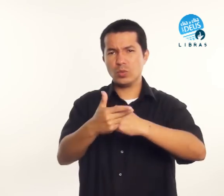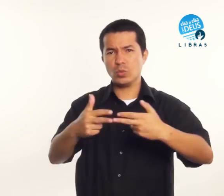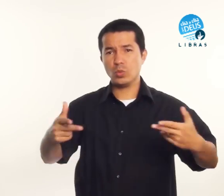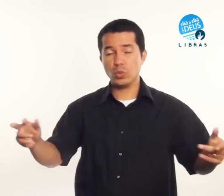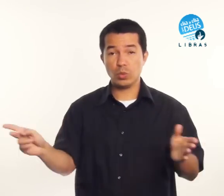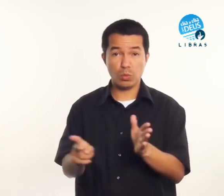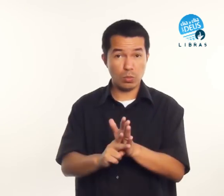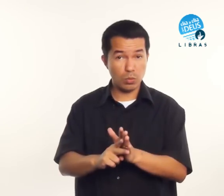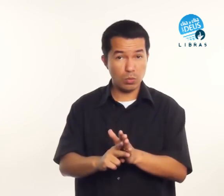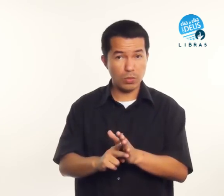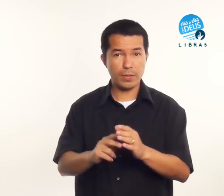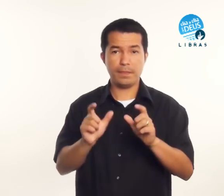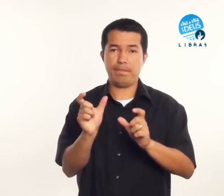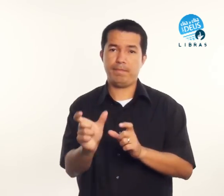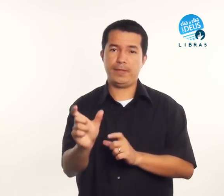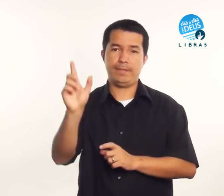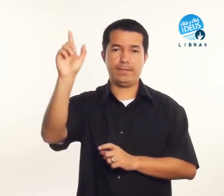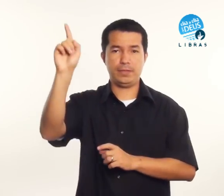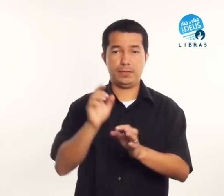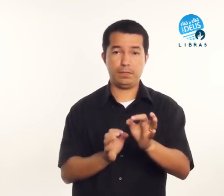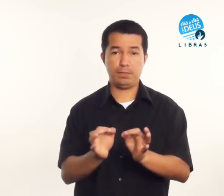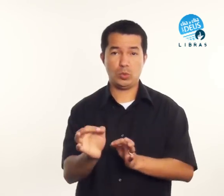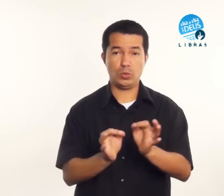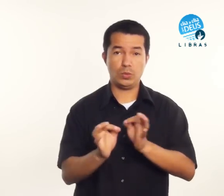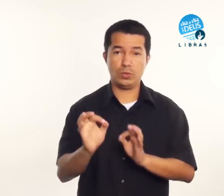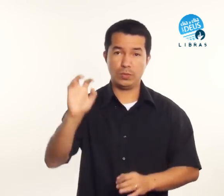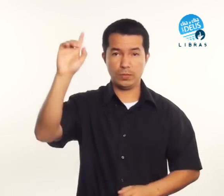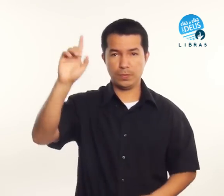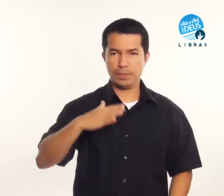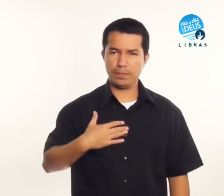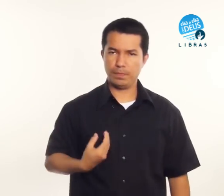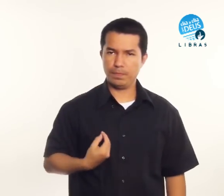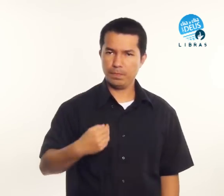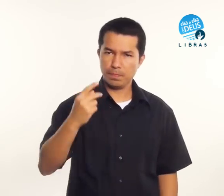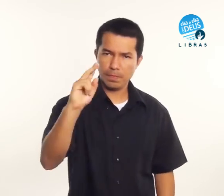não corresponde ao projeto de Deus para a nossa vida. E